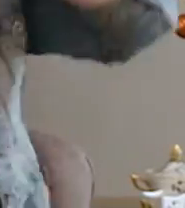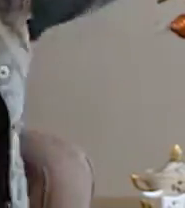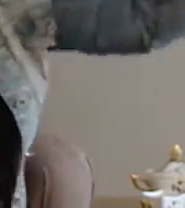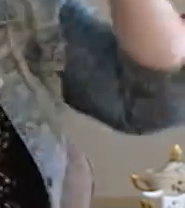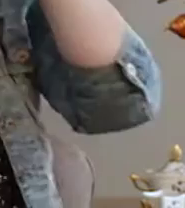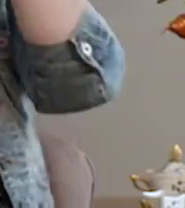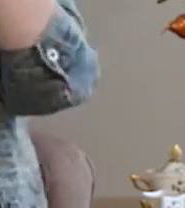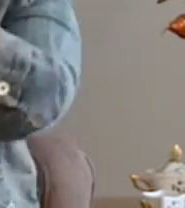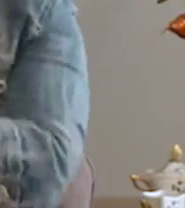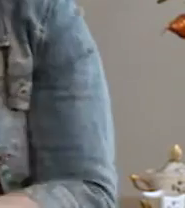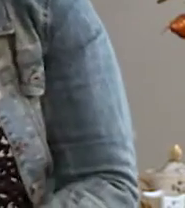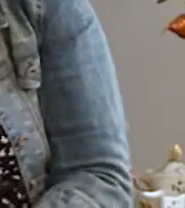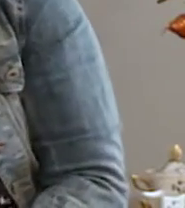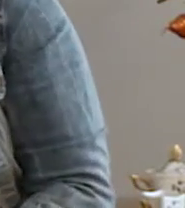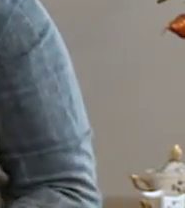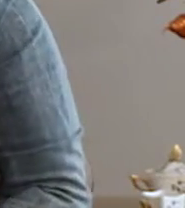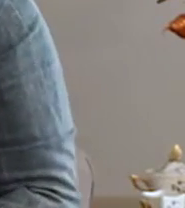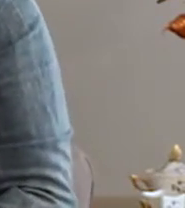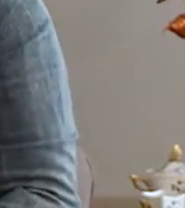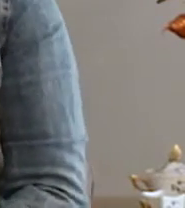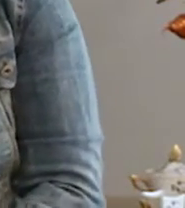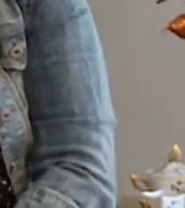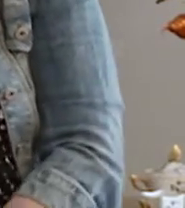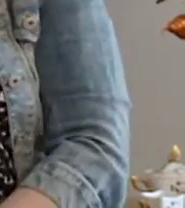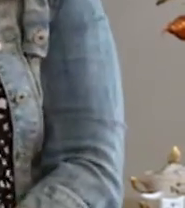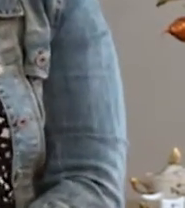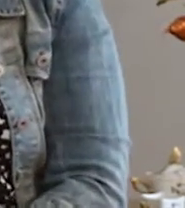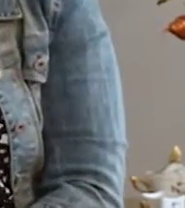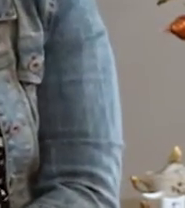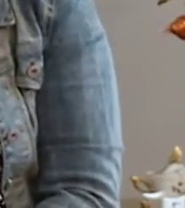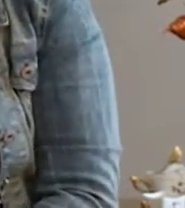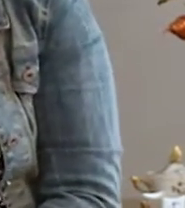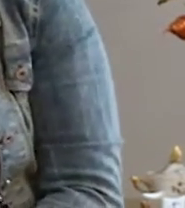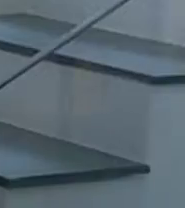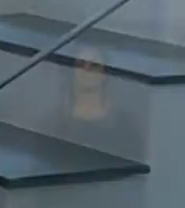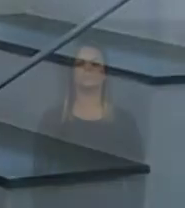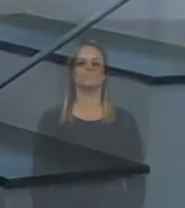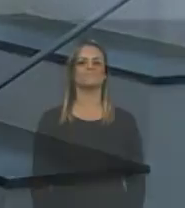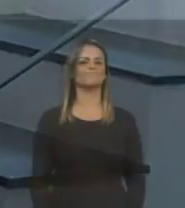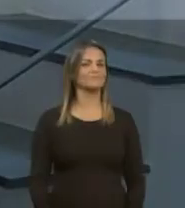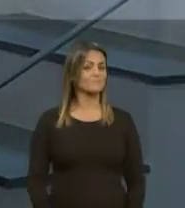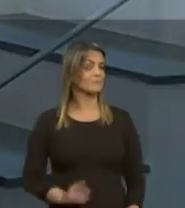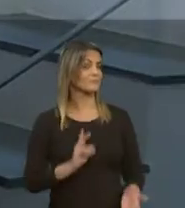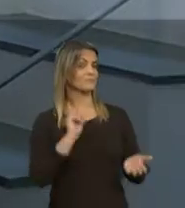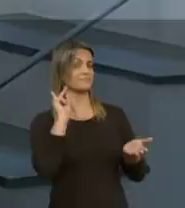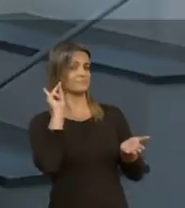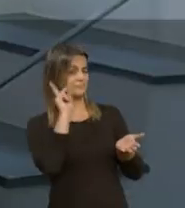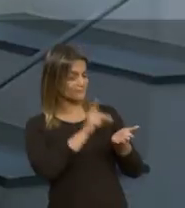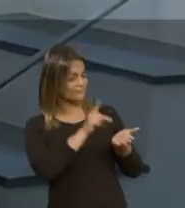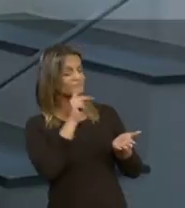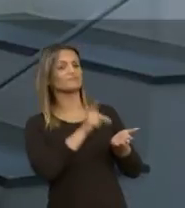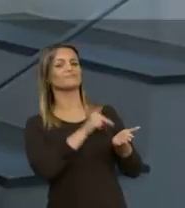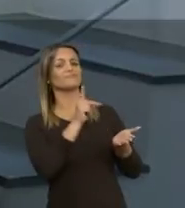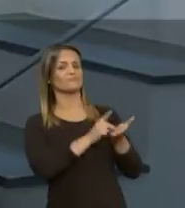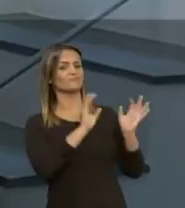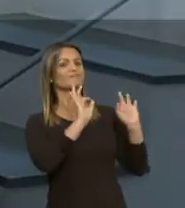dá mesmo na sala de aula ou na elaboração de trabalhos em grupo. É verdade que